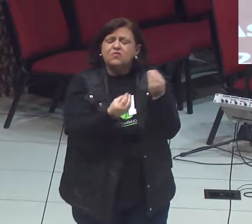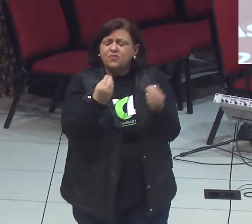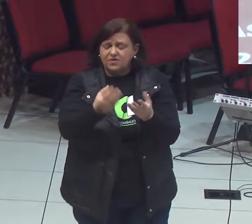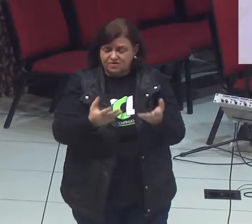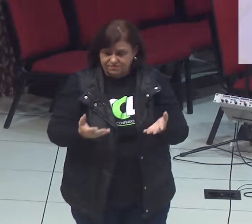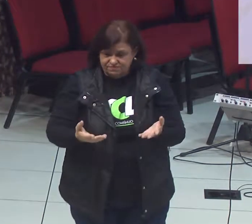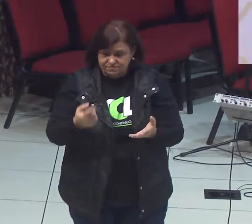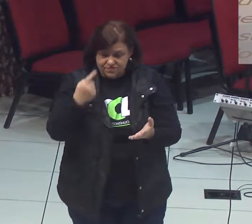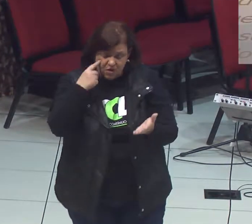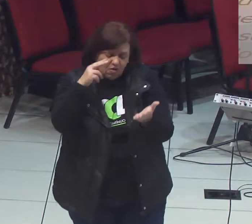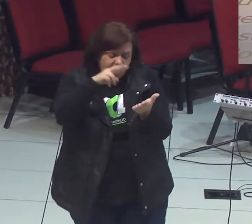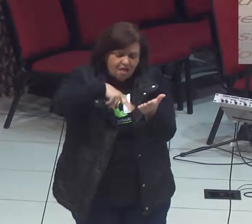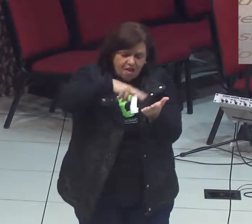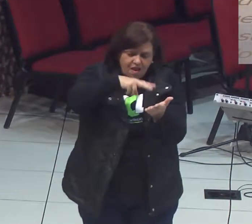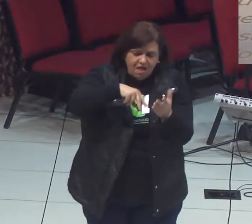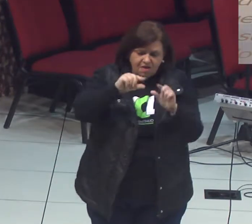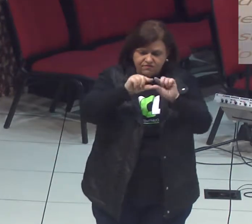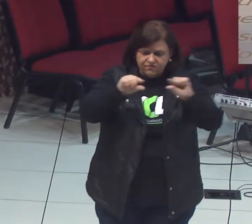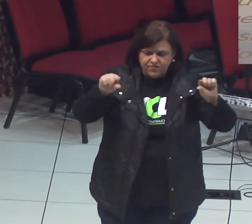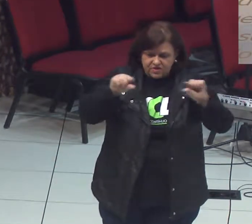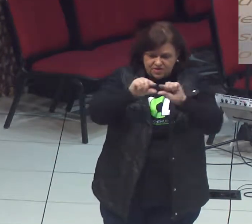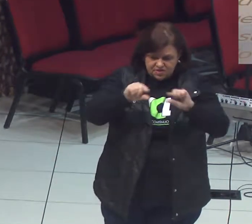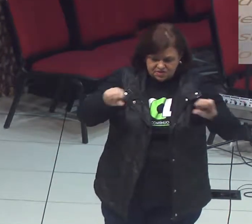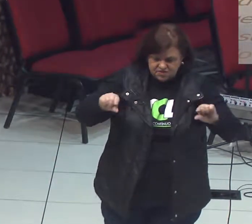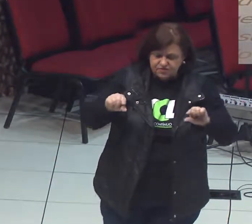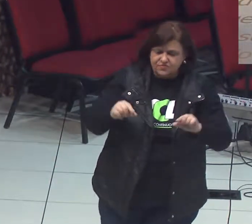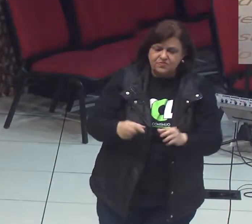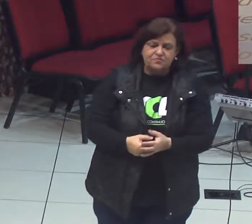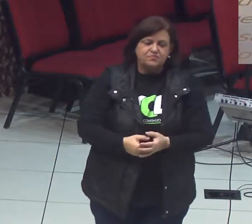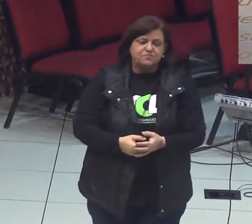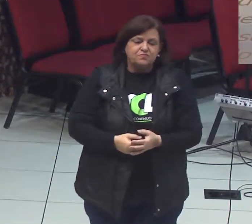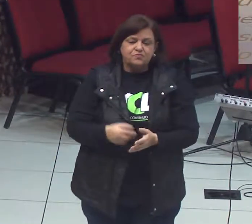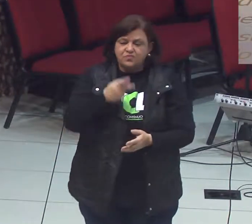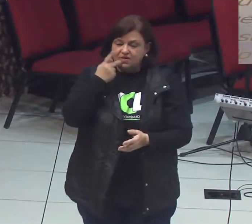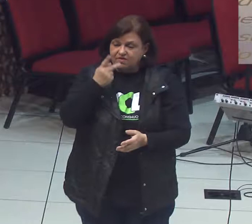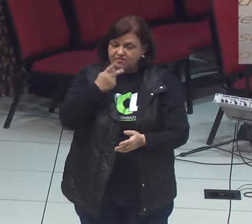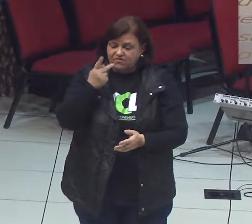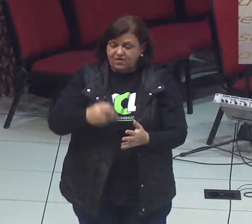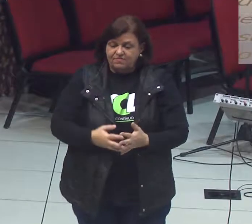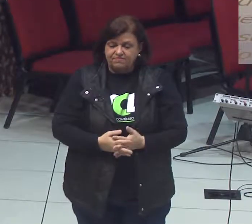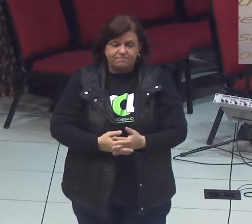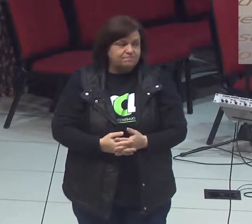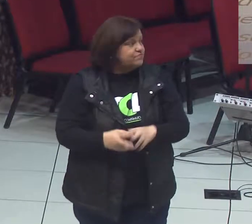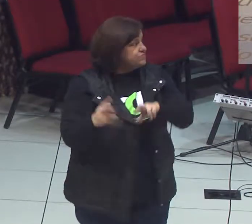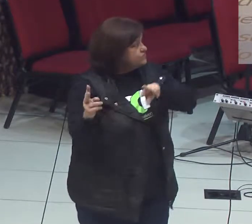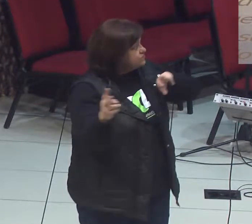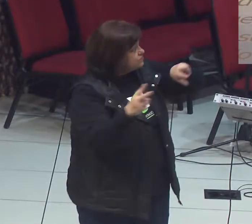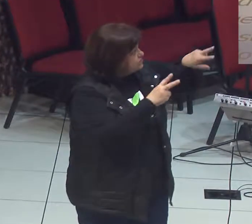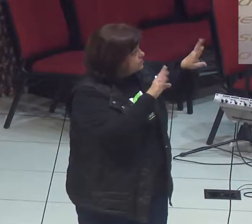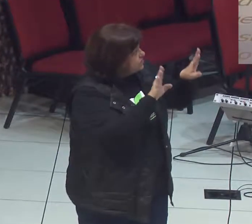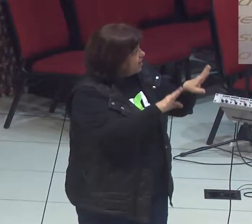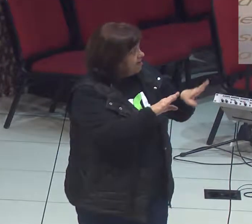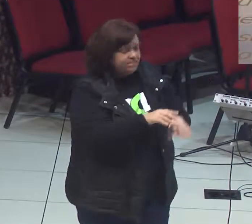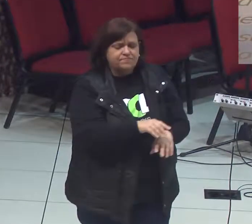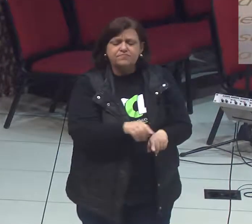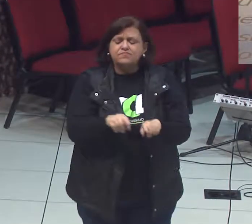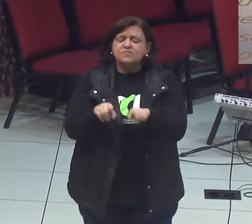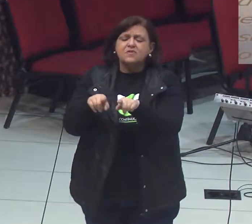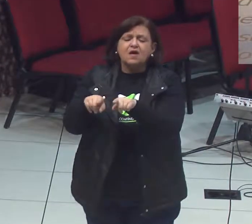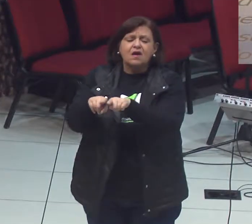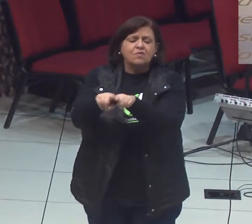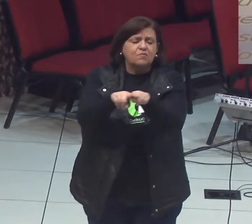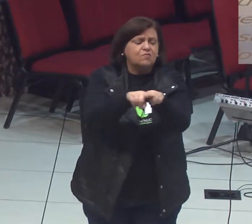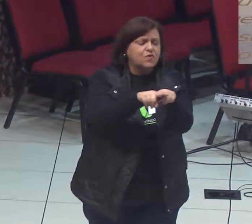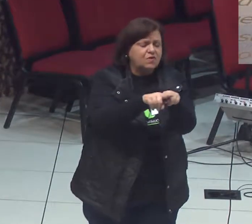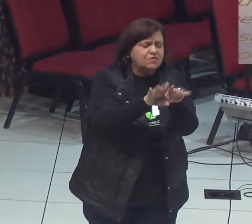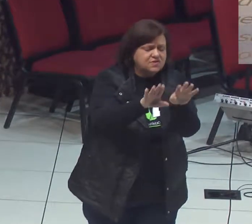irmãos, esse texto. Diz assim, já está ali também na tela: irmãos, quanto